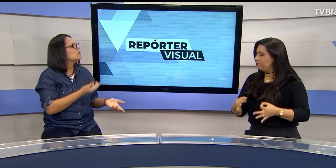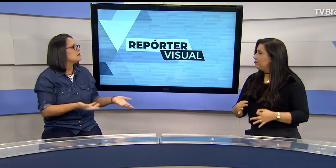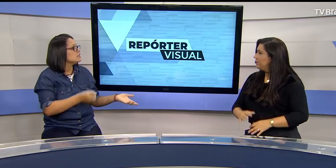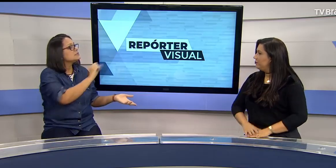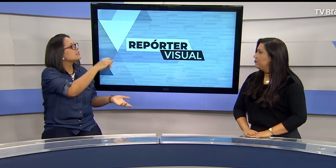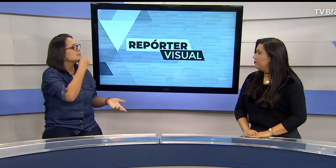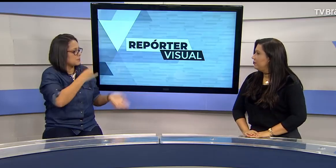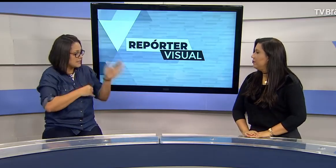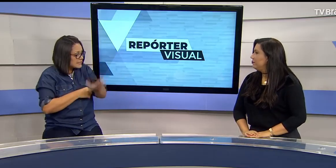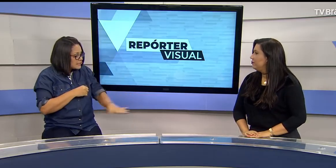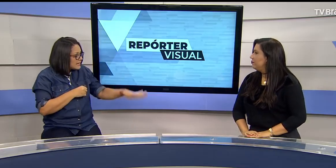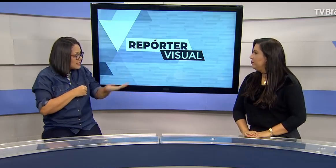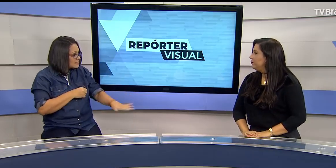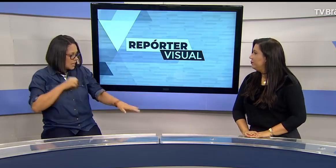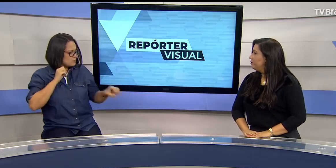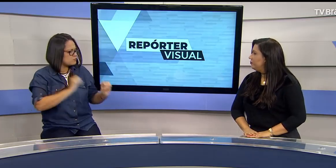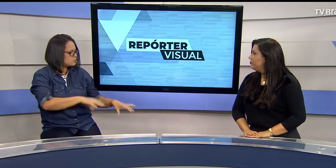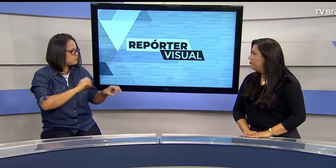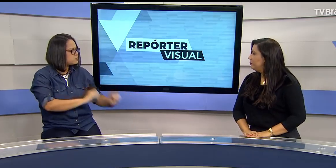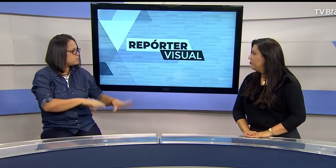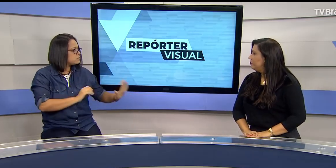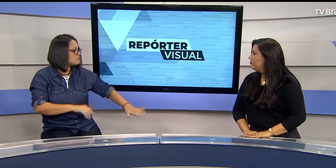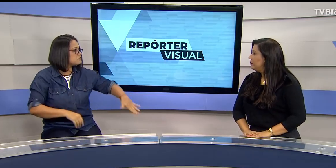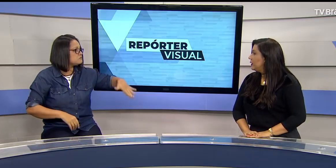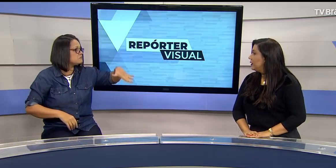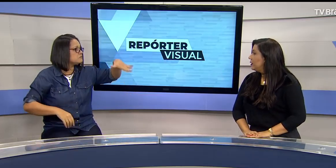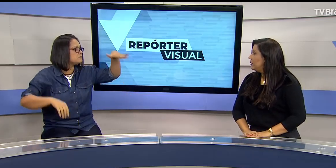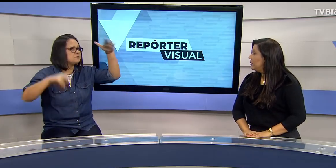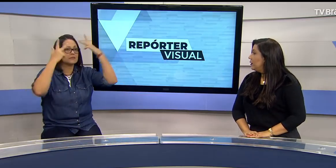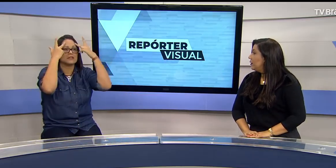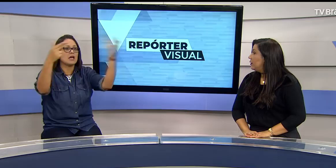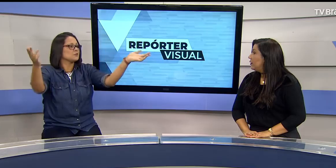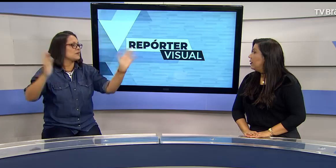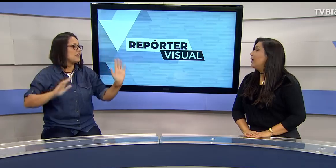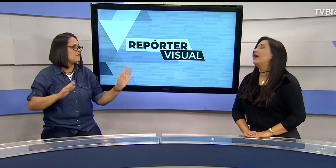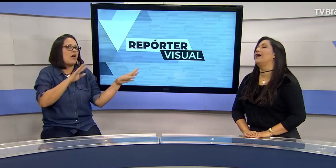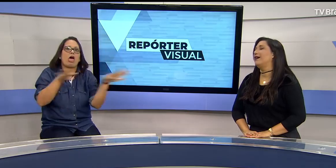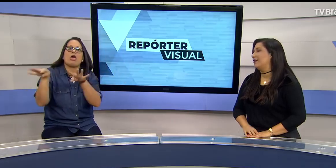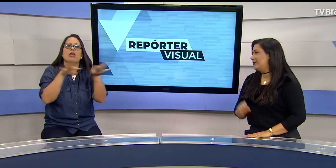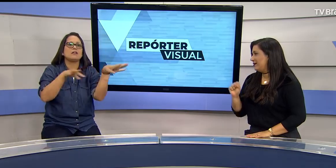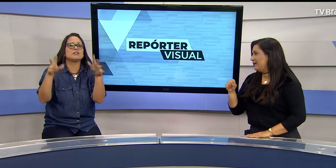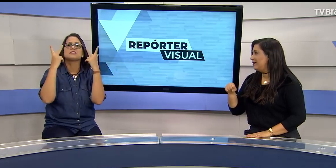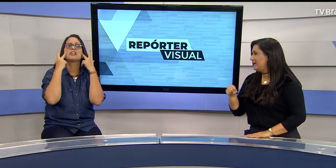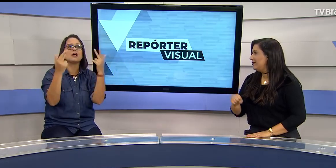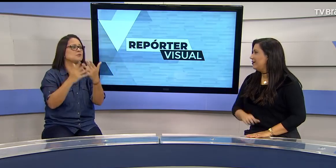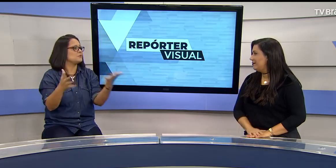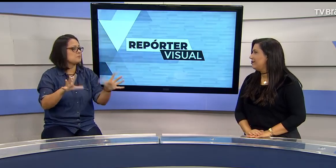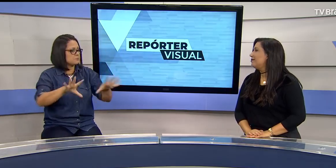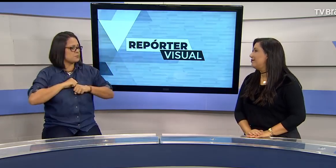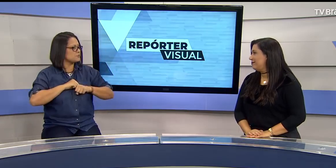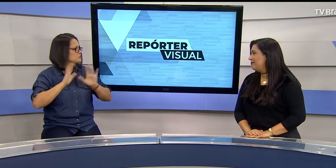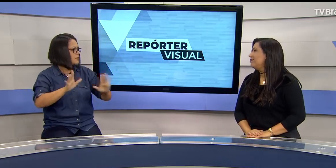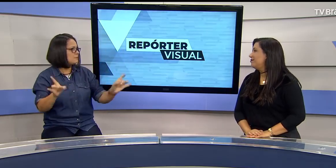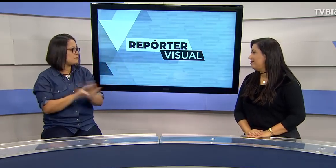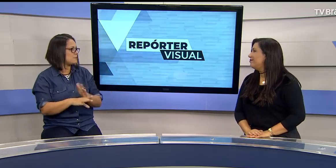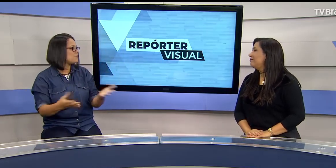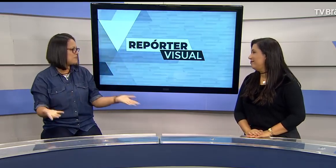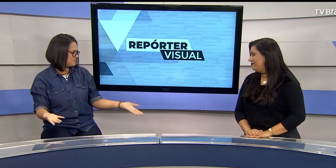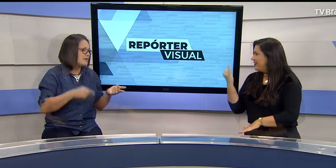sociedade. Sim, imagine se isso fosse ensinado para toda criança. Elas cresceriam com isto naturalizado.